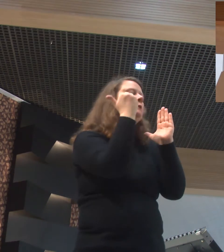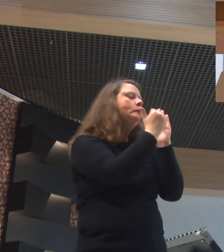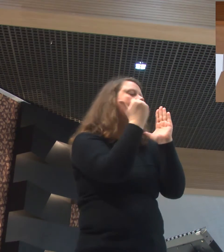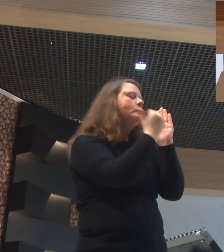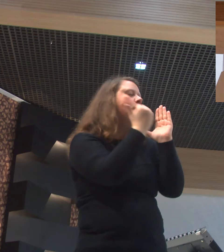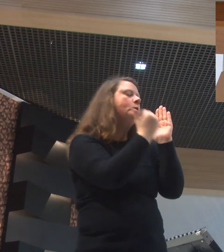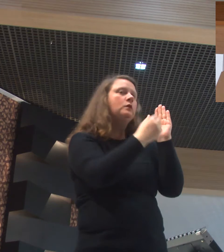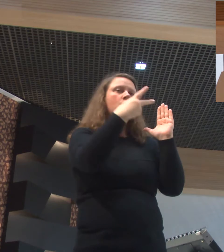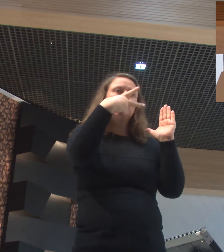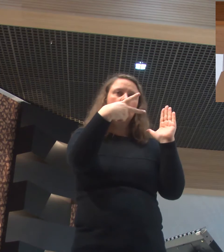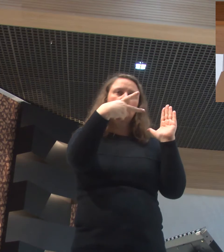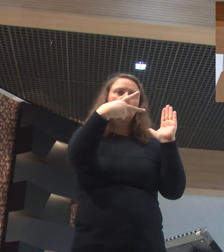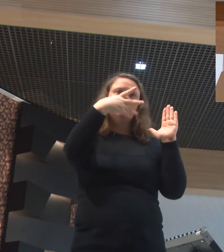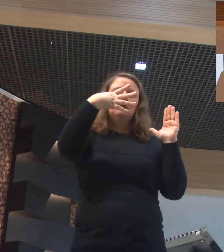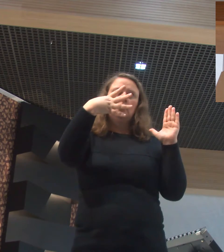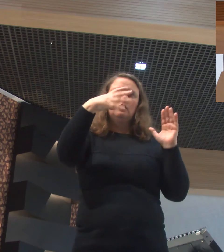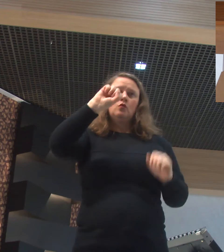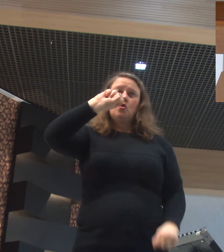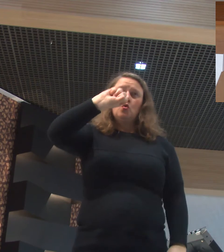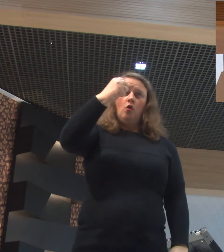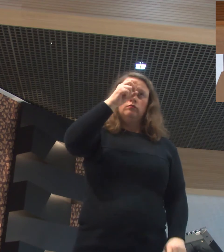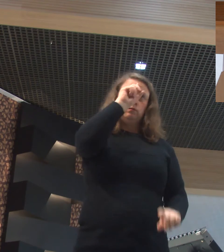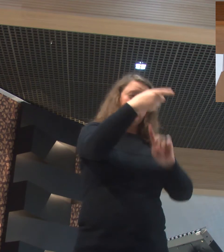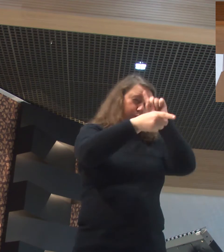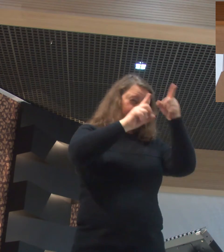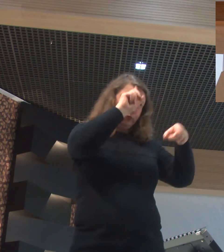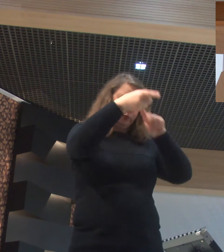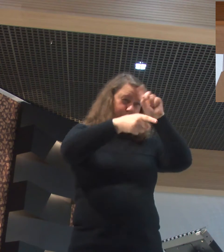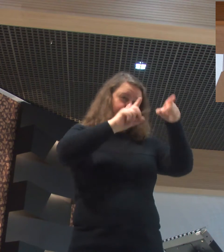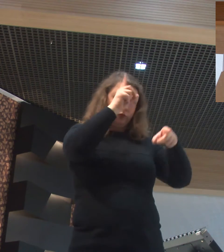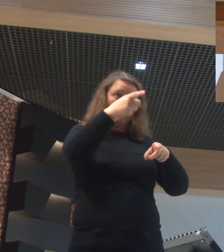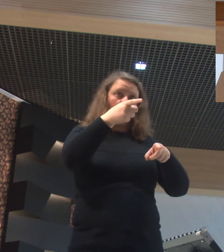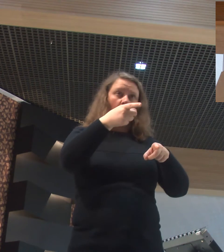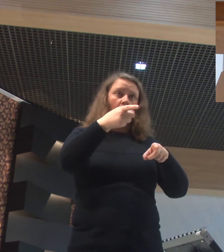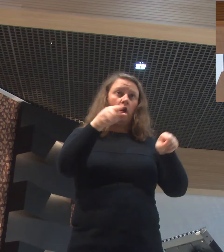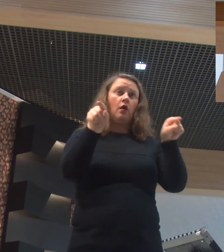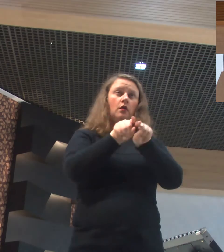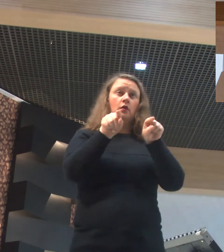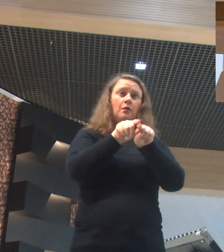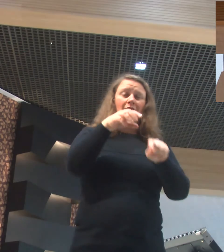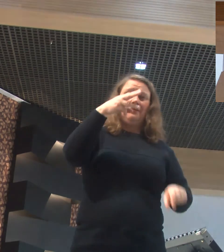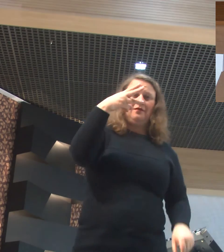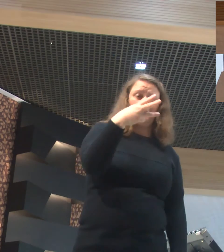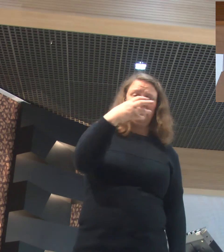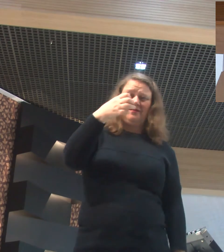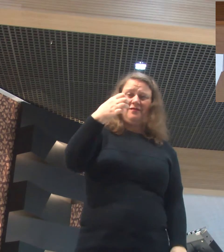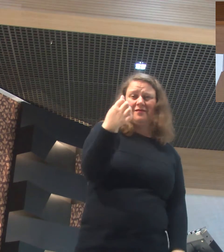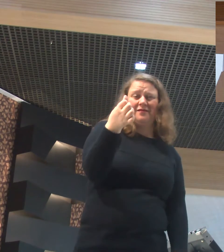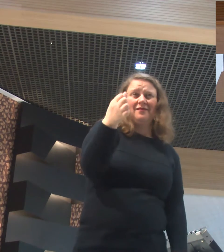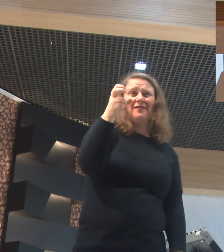248 mandamentos. E eles se submetiam a 365 proibições.